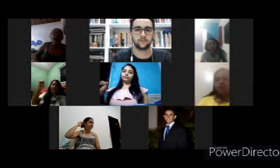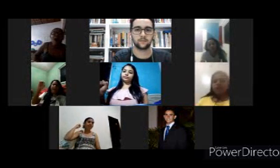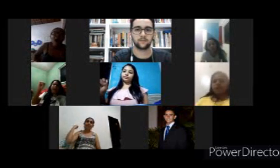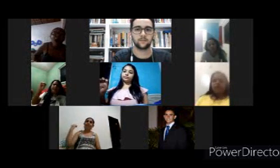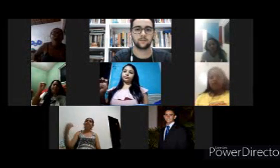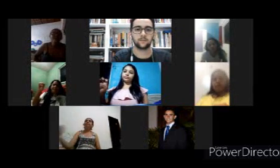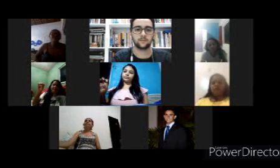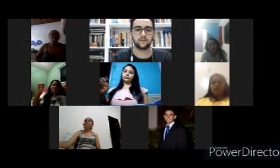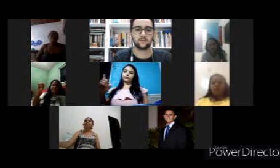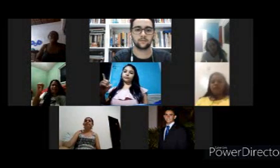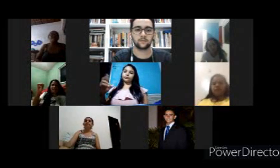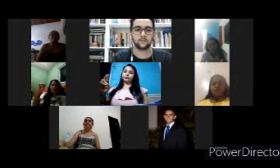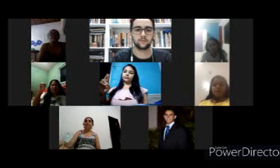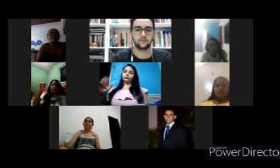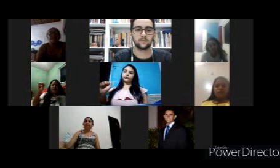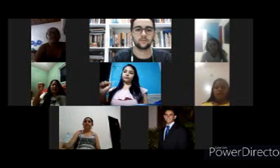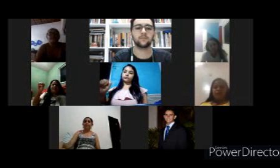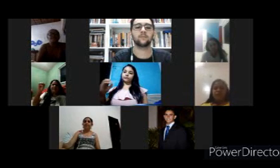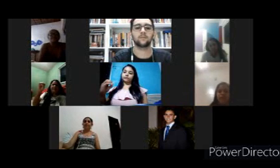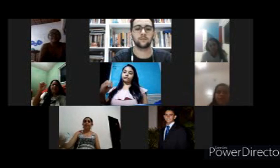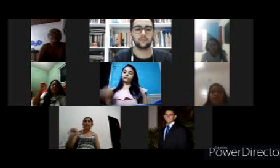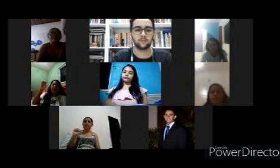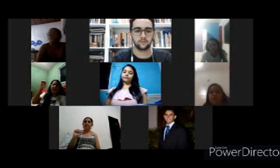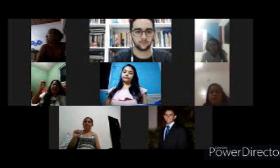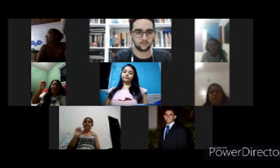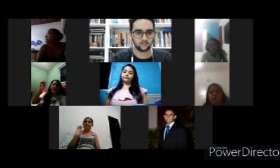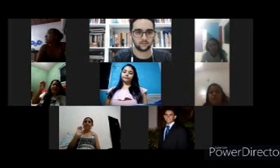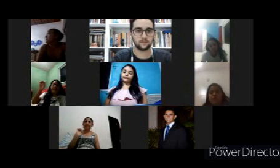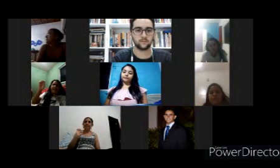Aí, Sebastião. S, E,